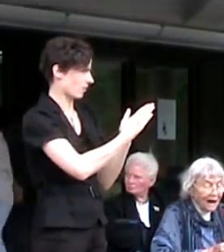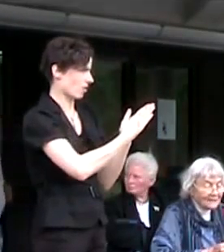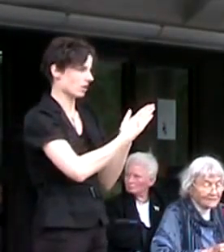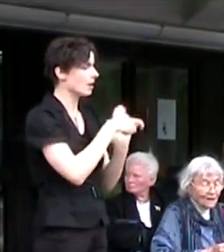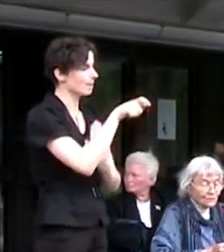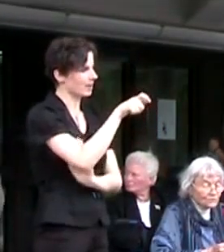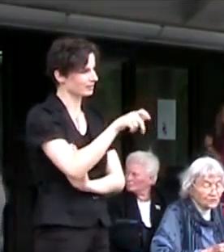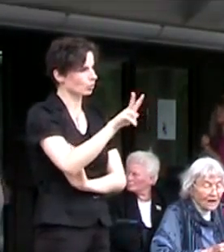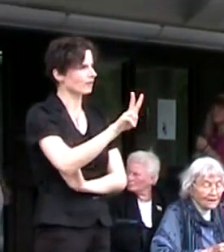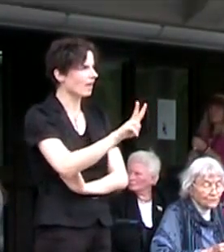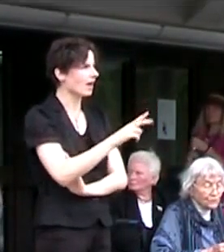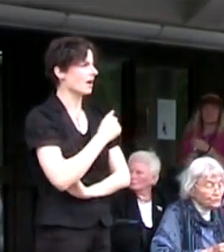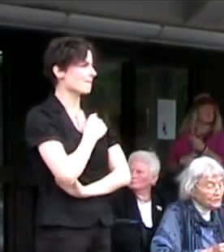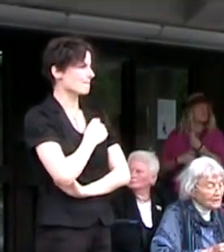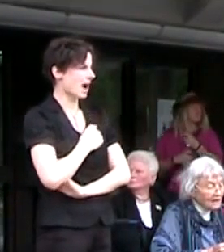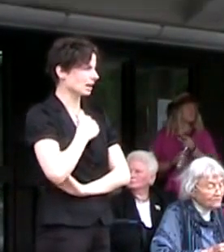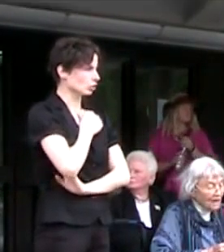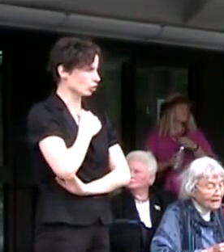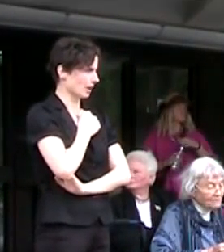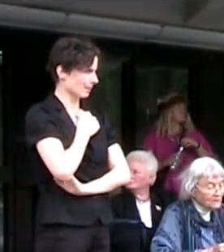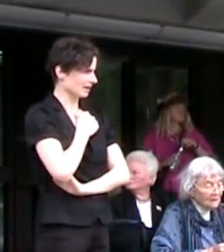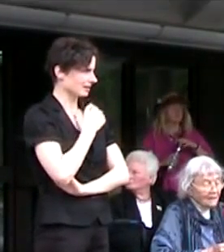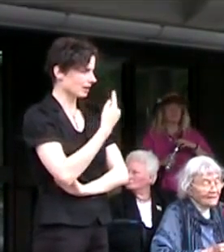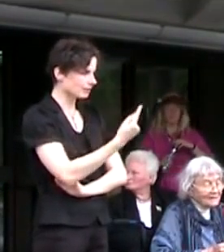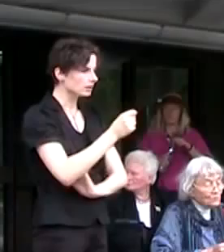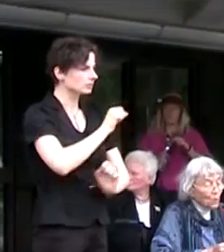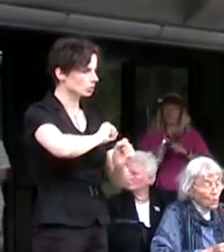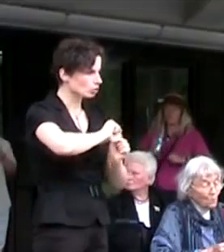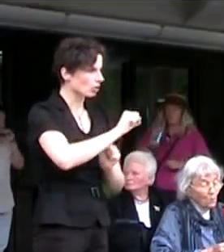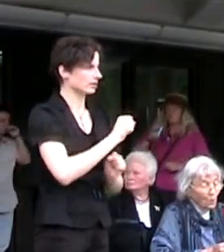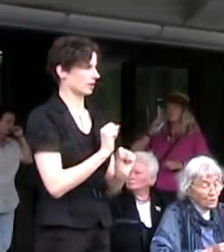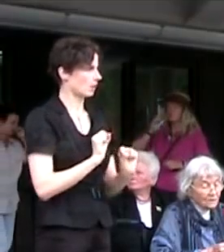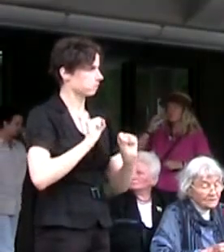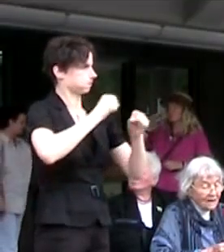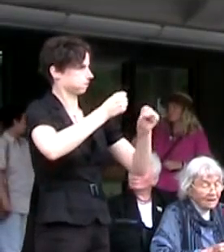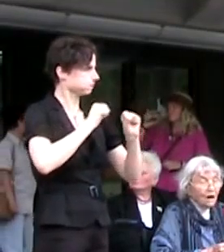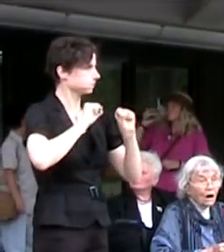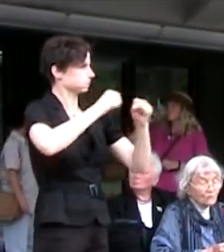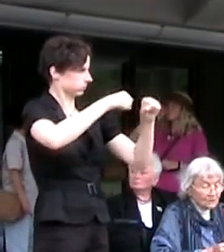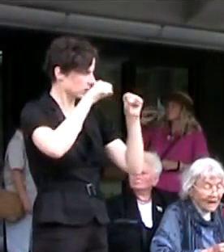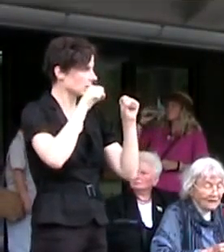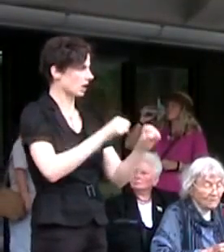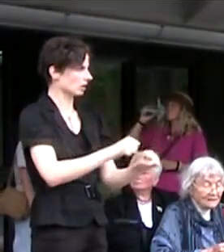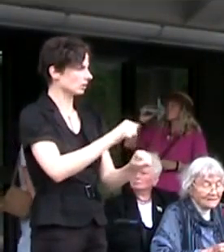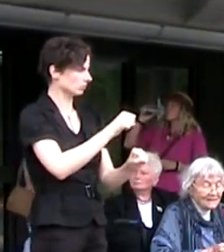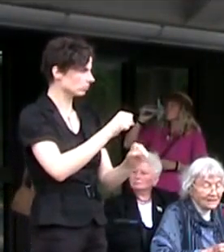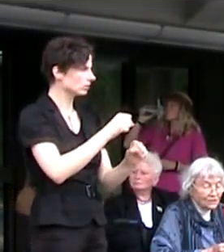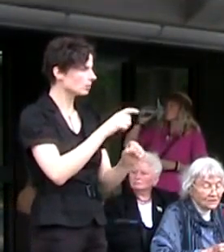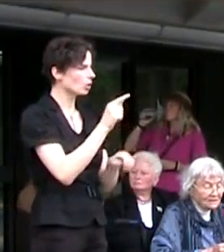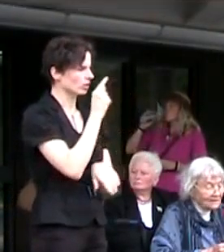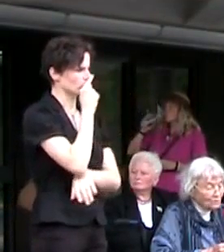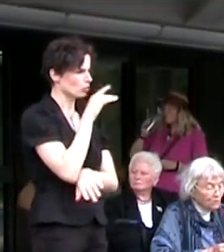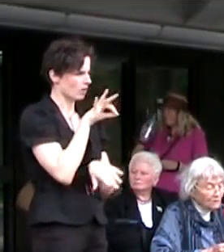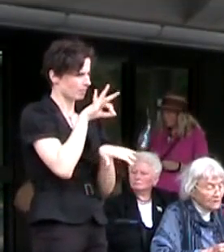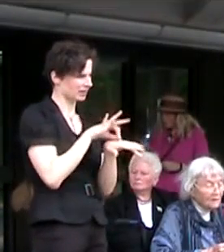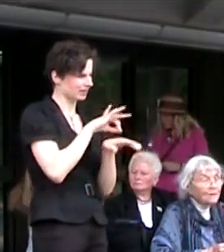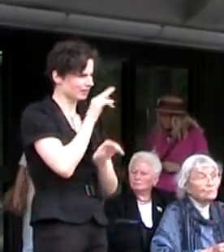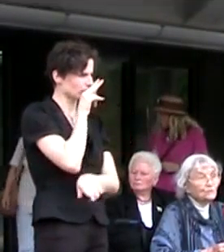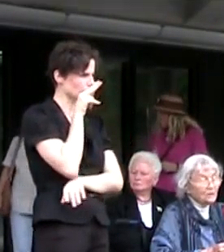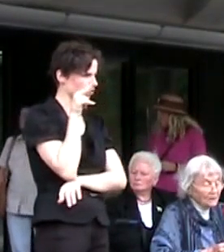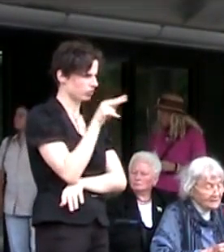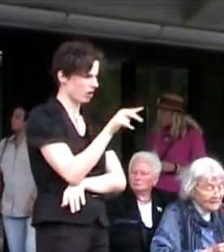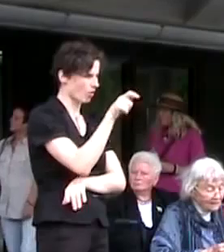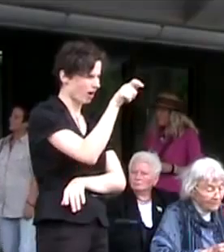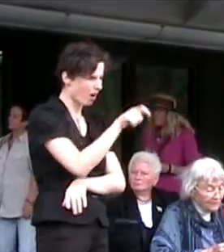hohes Maß sozialer Tüchtigkeit vererbt, dass es unmöglich sei, aus rein medizinischen Gesichtspunkten